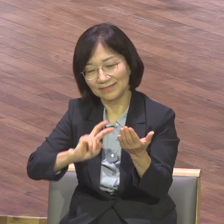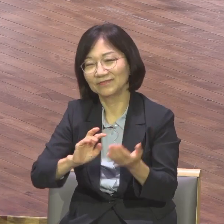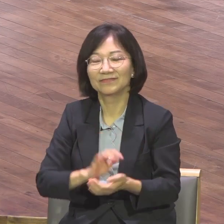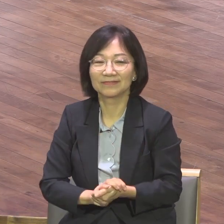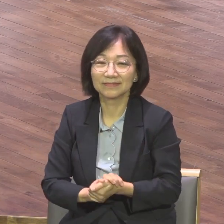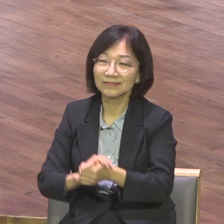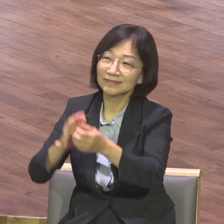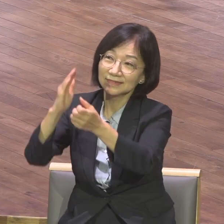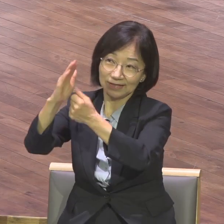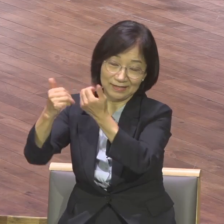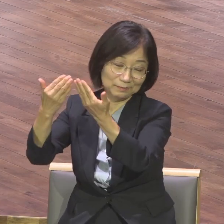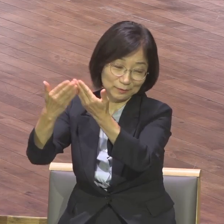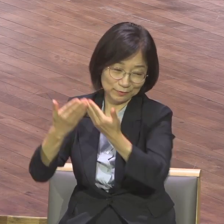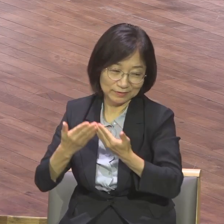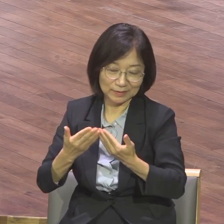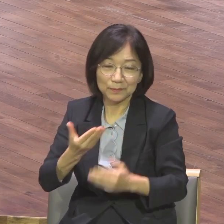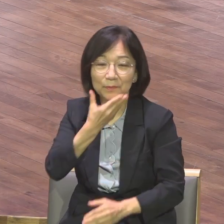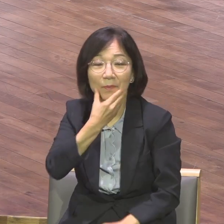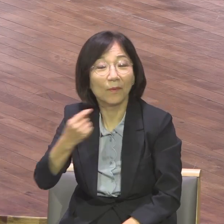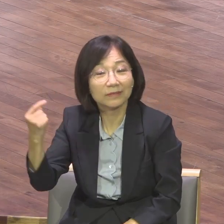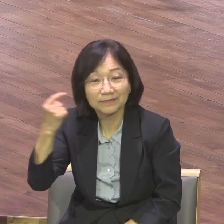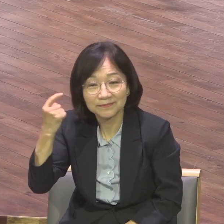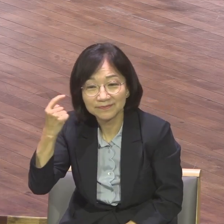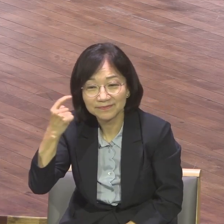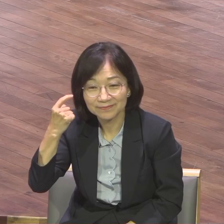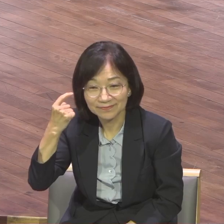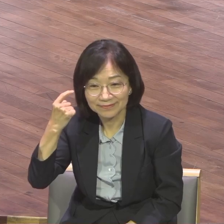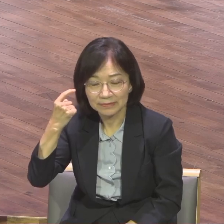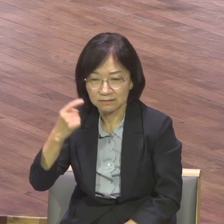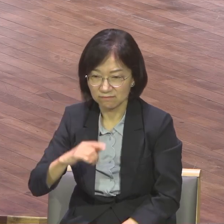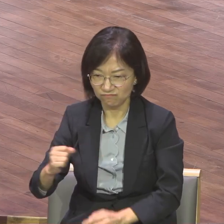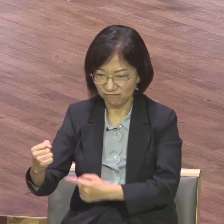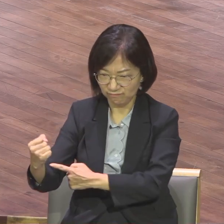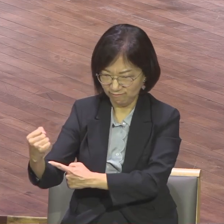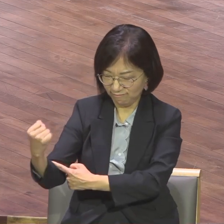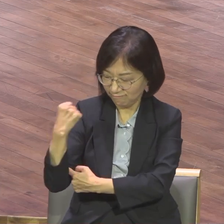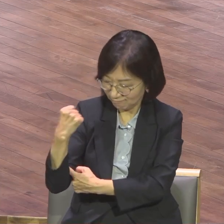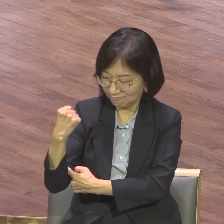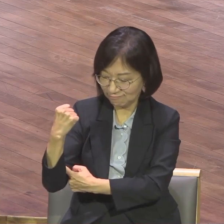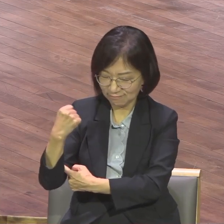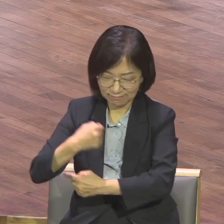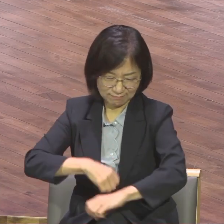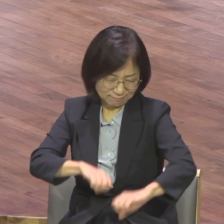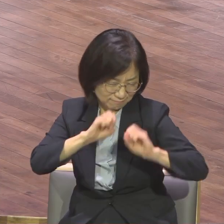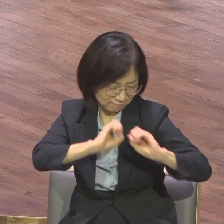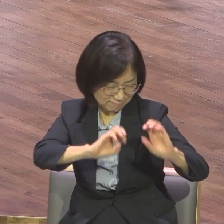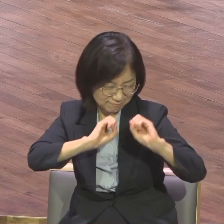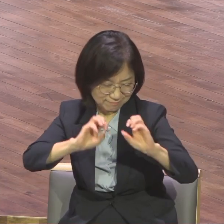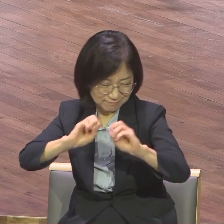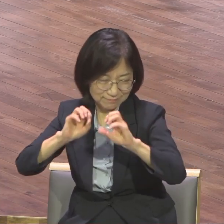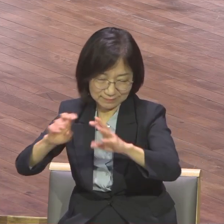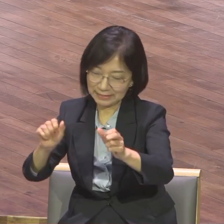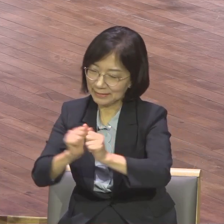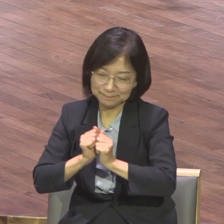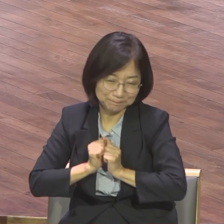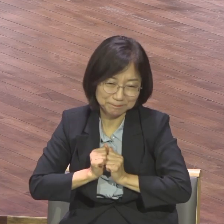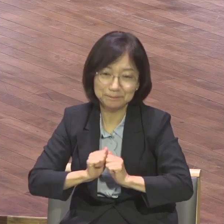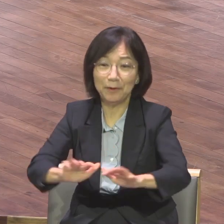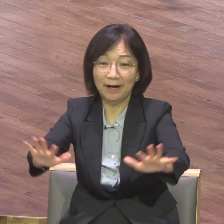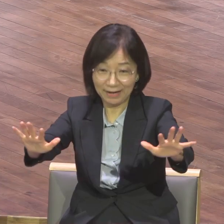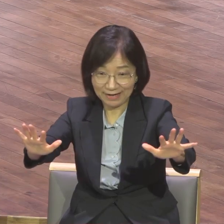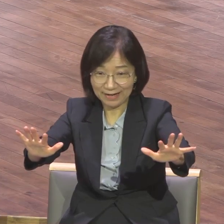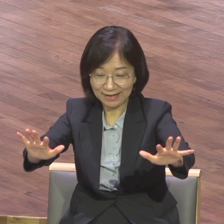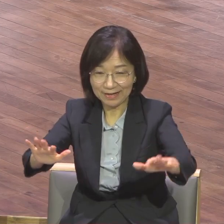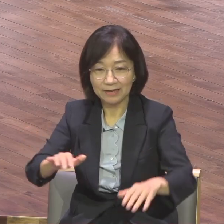하나님께서 주신 이 복음이 그야말로 파워 있게 힘 있게 전달되는 전파되는